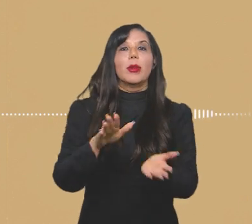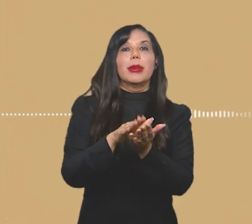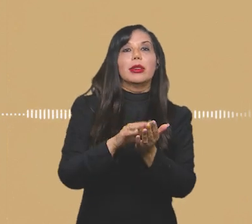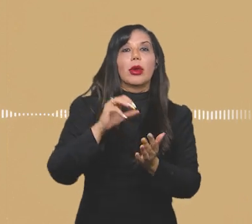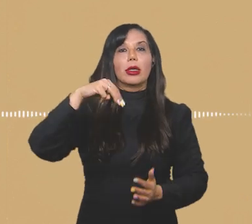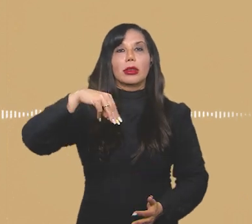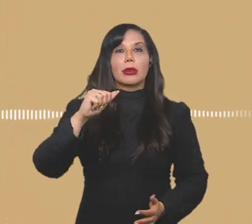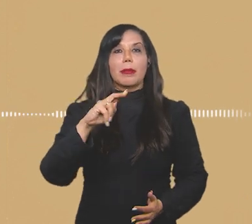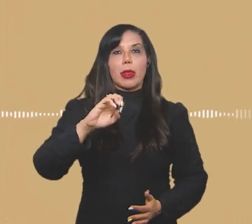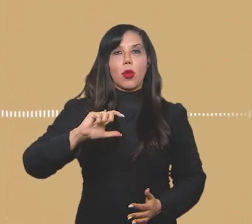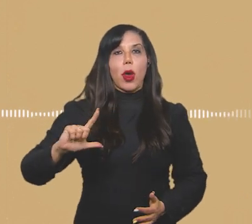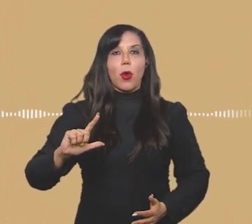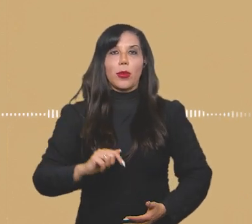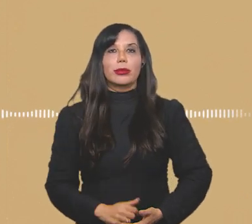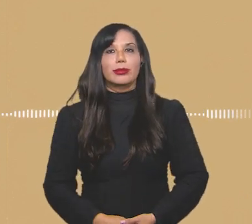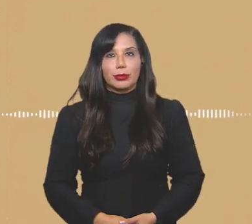Manuel Zeferino dos Santos.